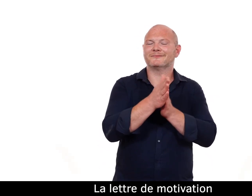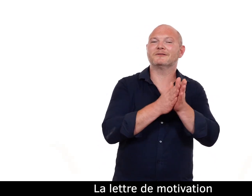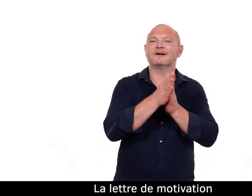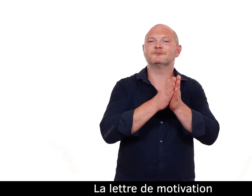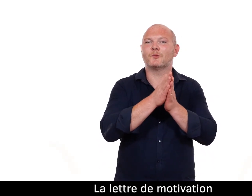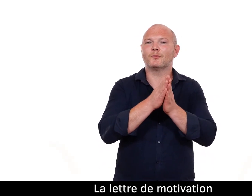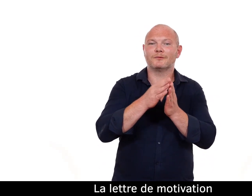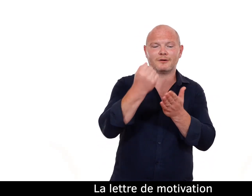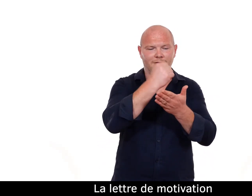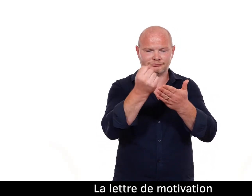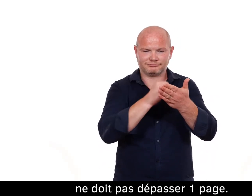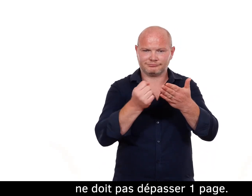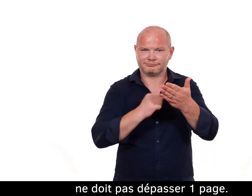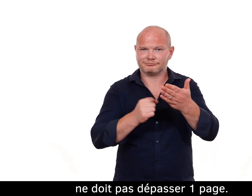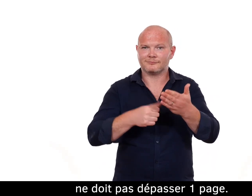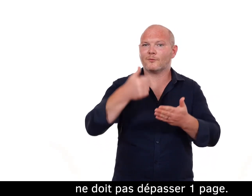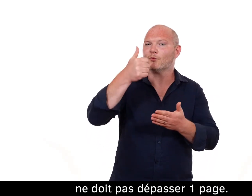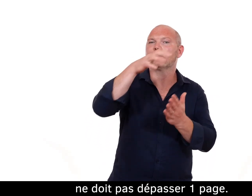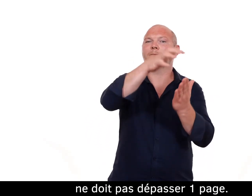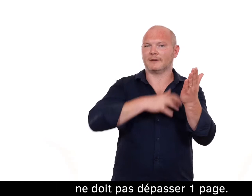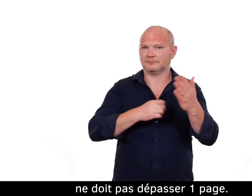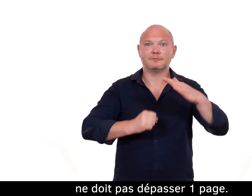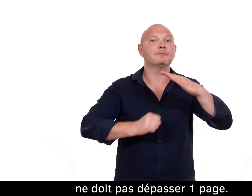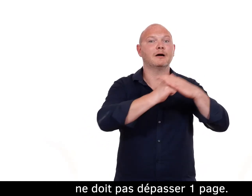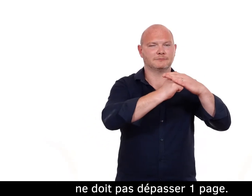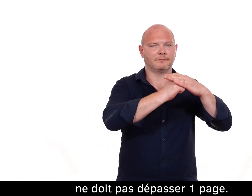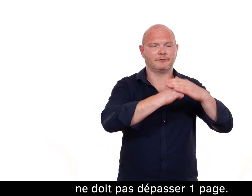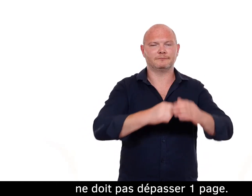La lettre de motivation ne doit pas dépasser une page.